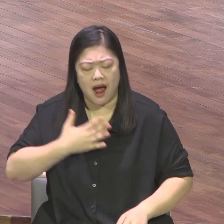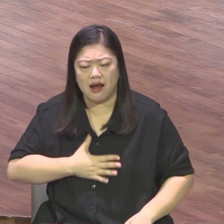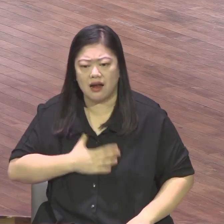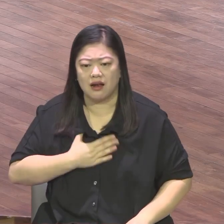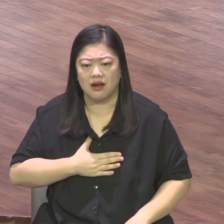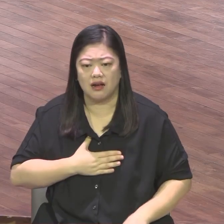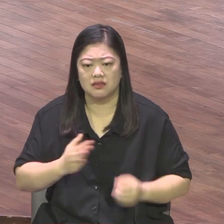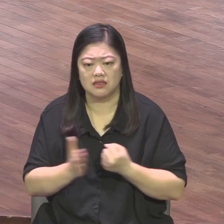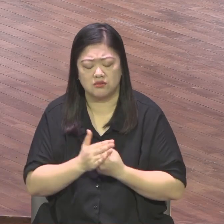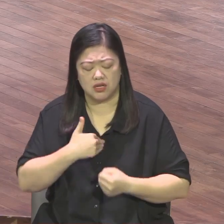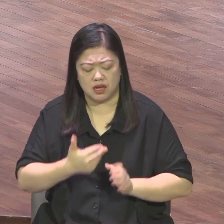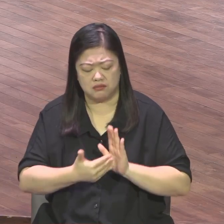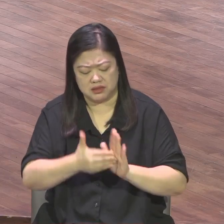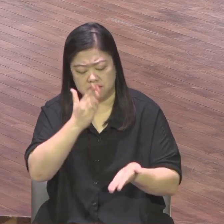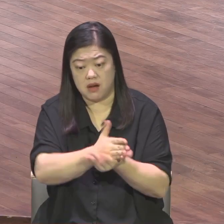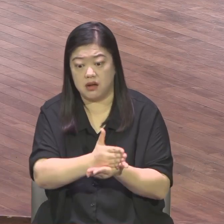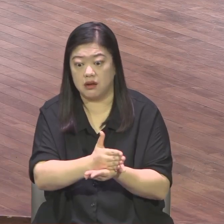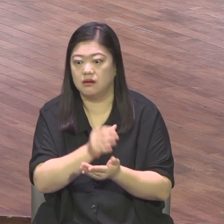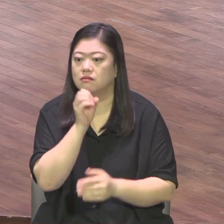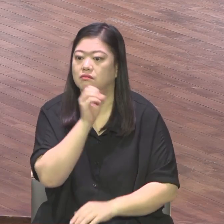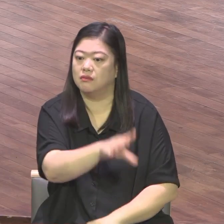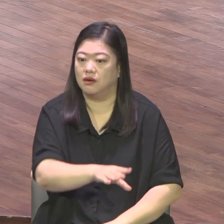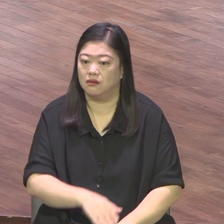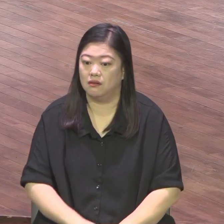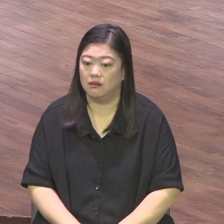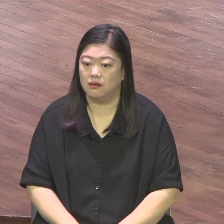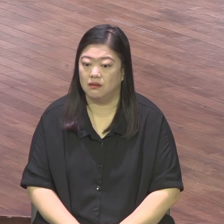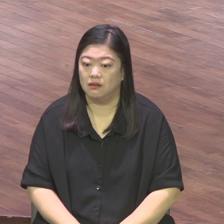못 말립니다. 죽을 것을 각오했다.